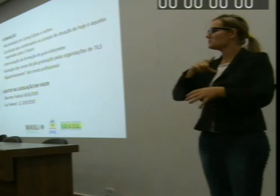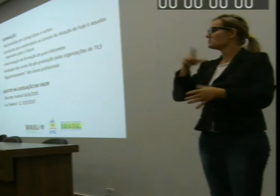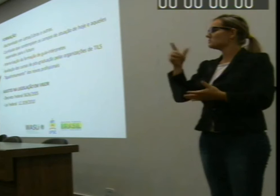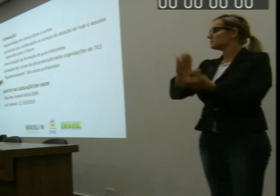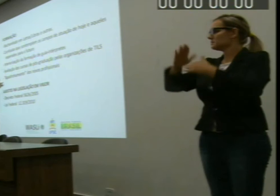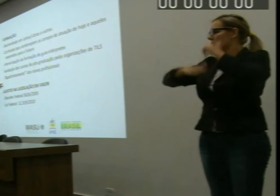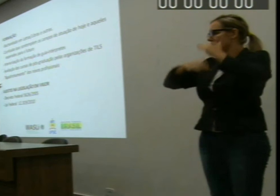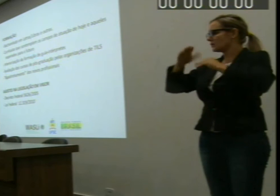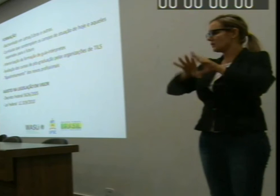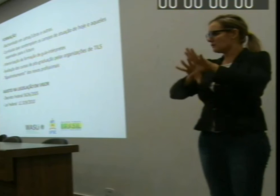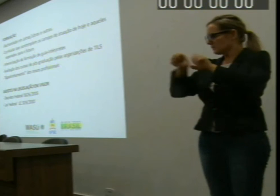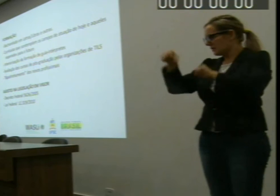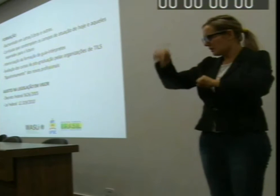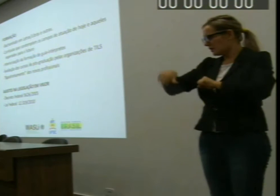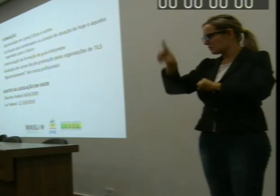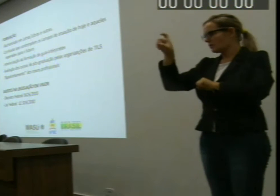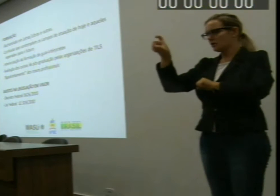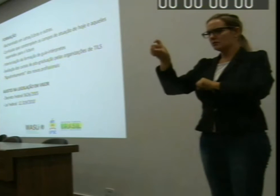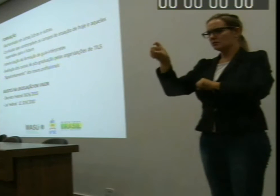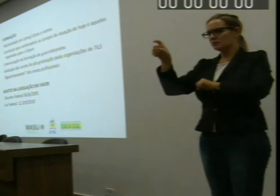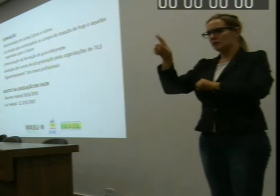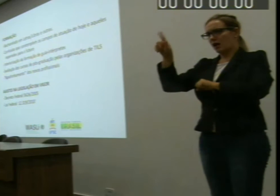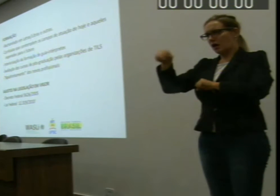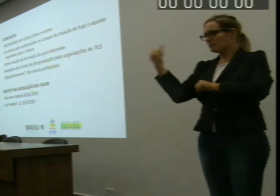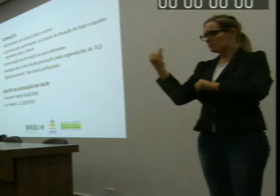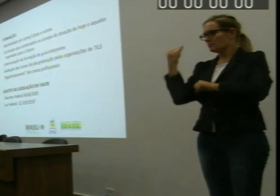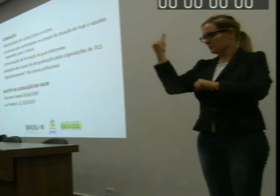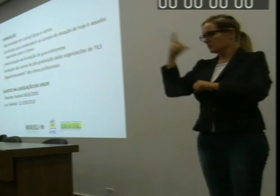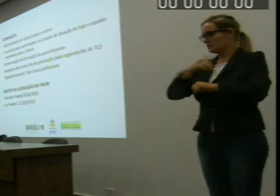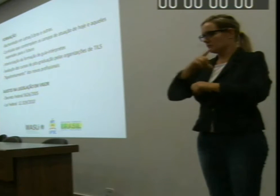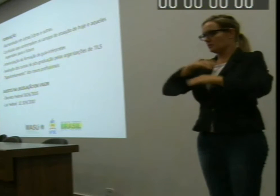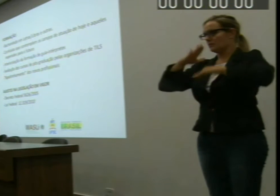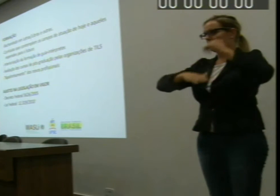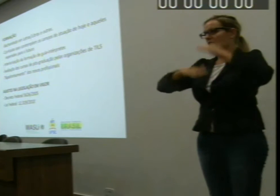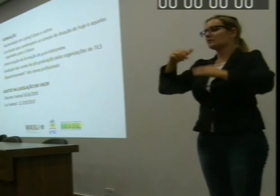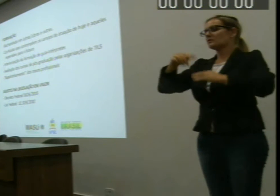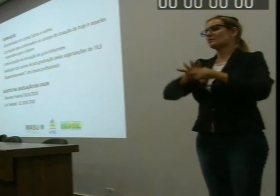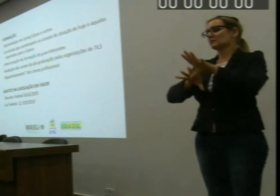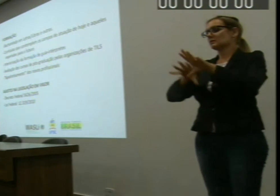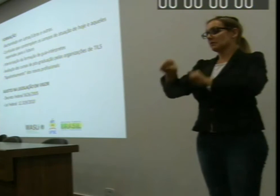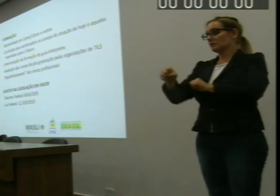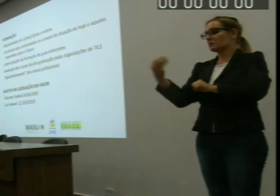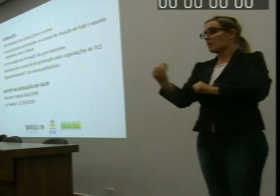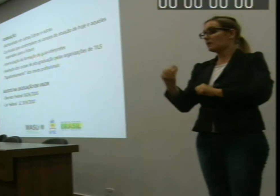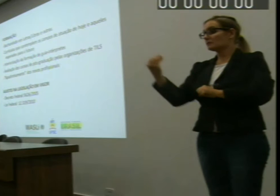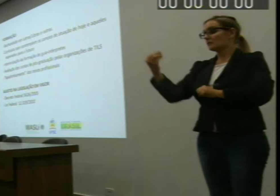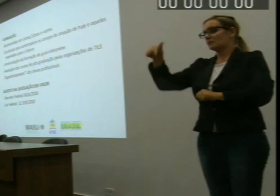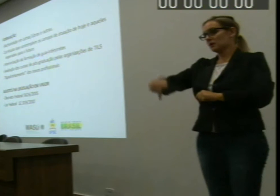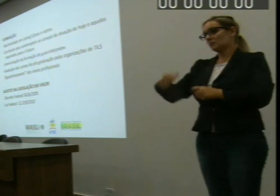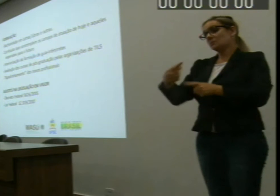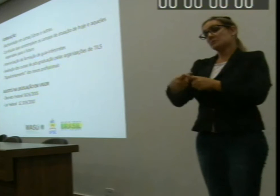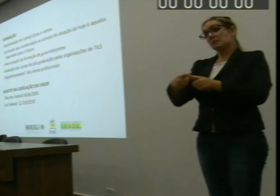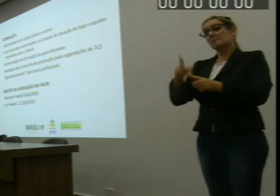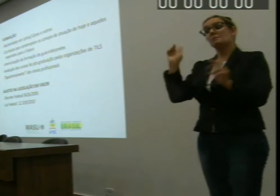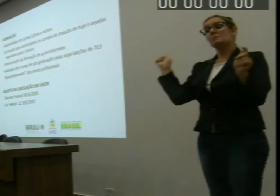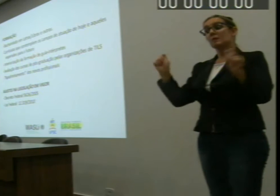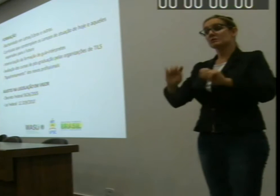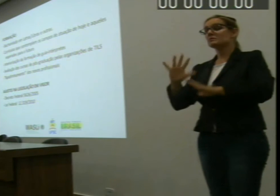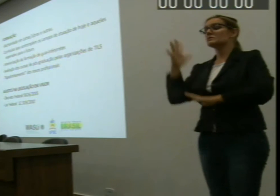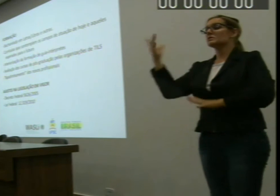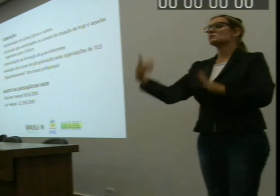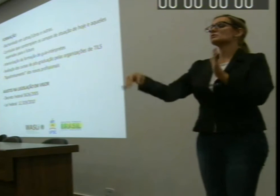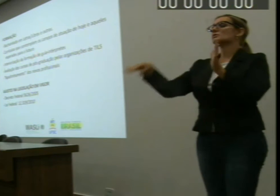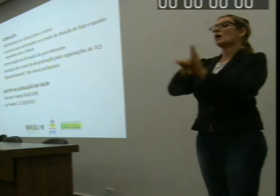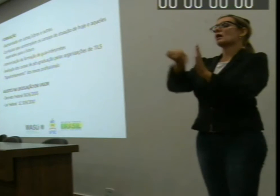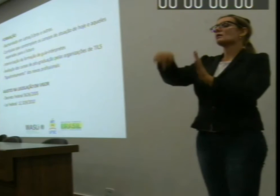hajam surdos cegos Mas é bom sempre ter é bom sempre ter profissionais qualificados porque pode a vir uma pessoa surdo cega